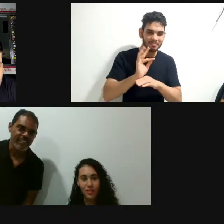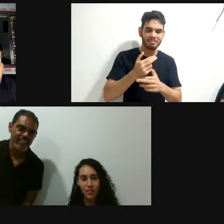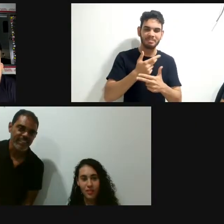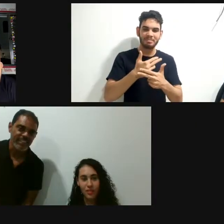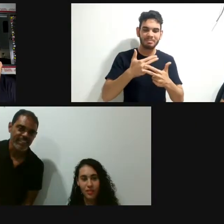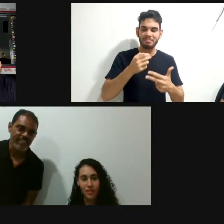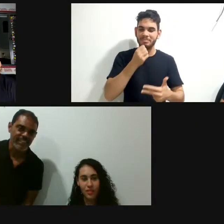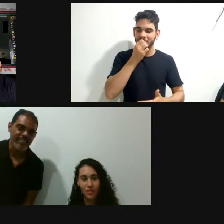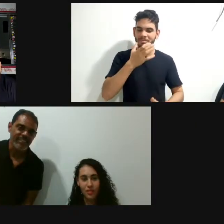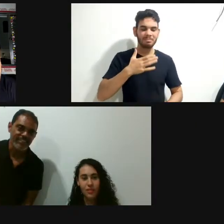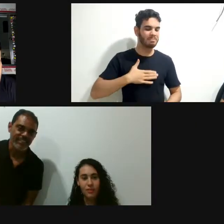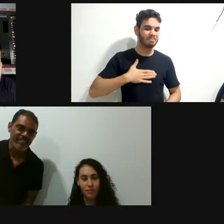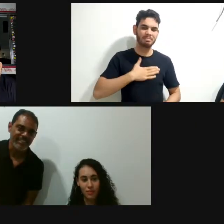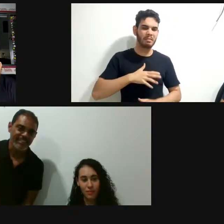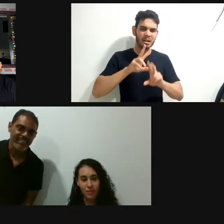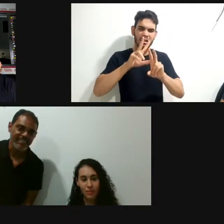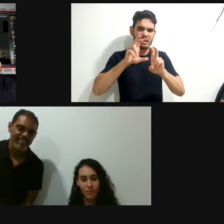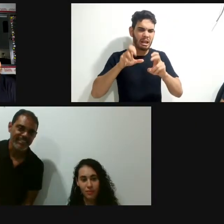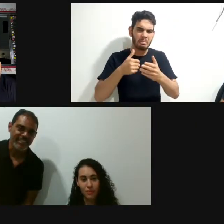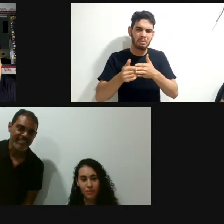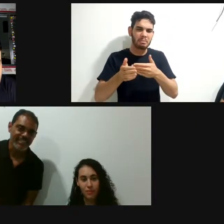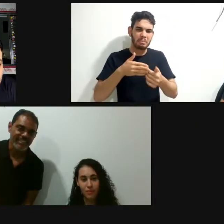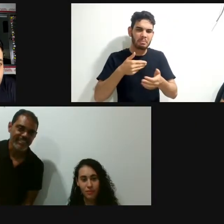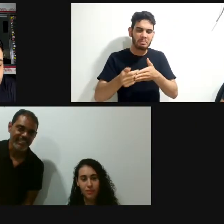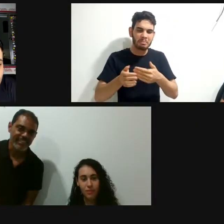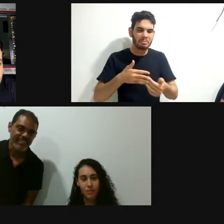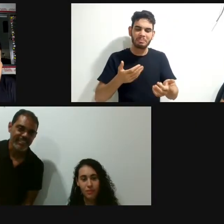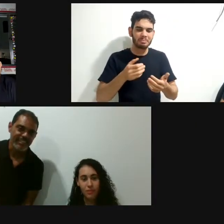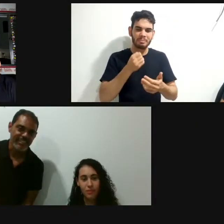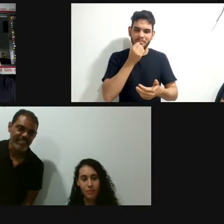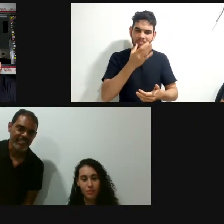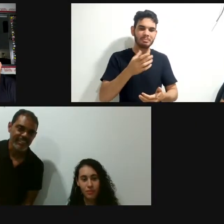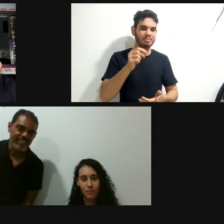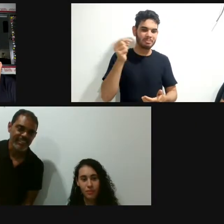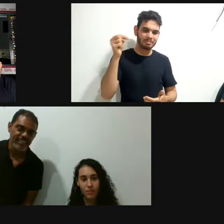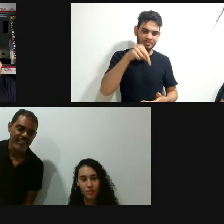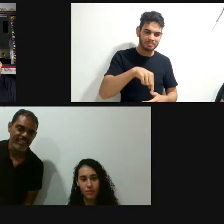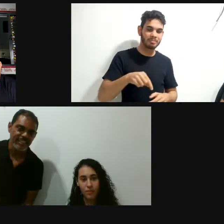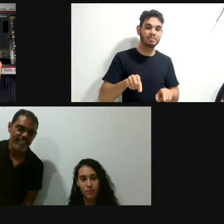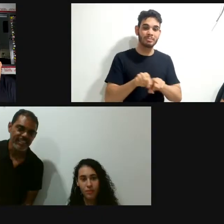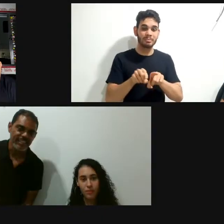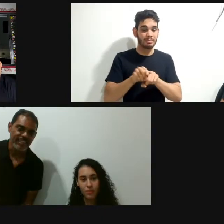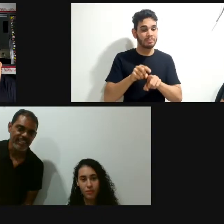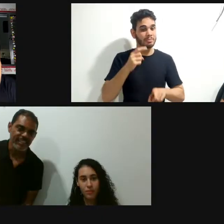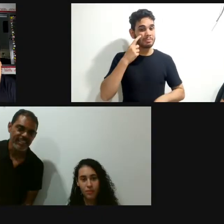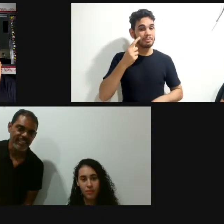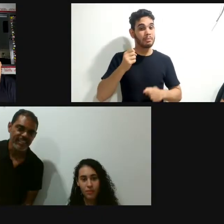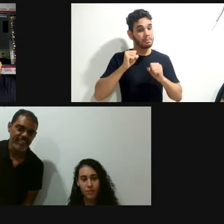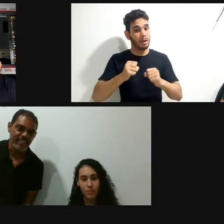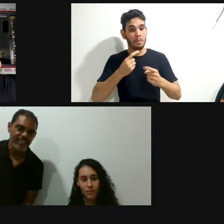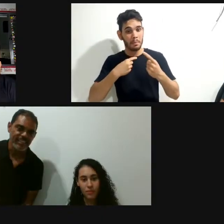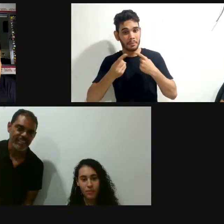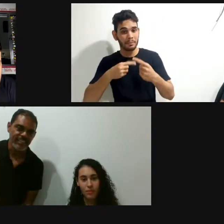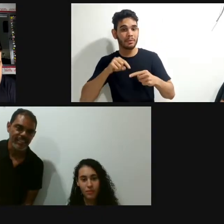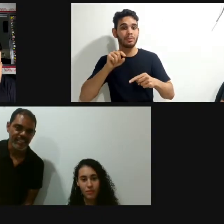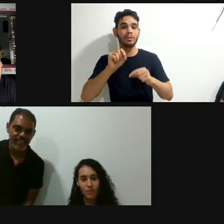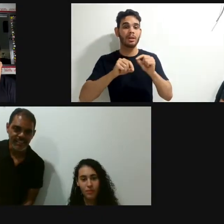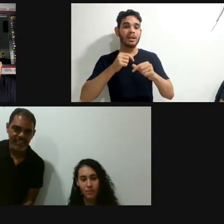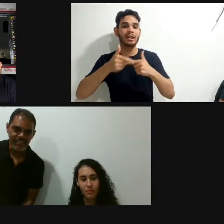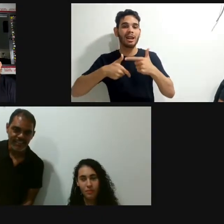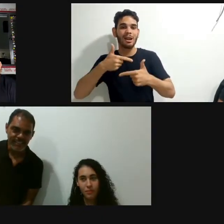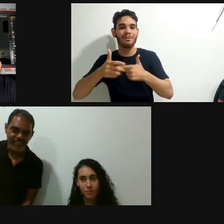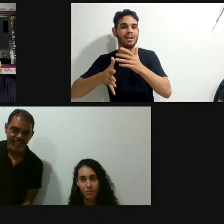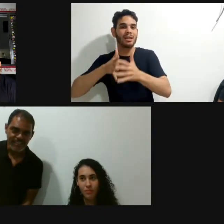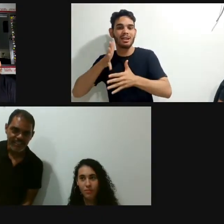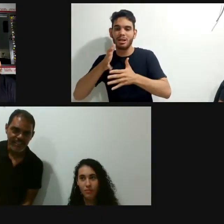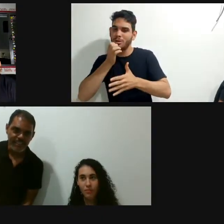qualquer assunto, divulgar o trabalho de vocês, o serviço que vocês prestam para a sociedade, do projeto de vocês. Pode ter certeza que eu tô